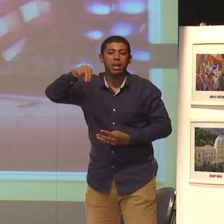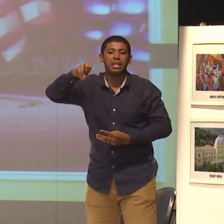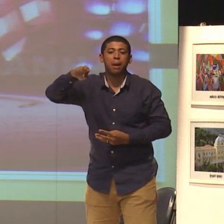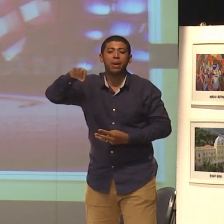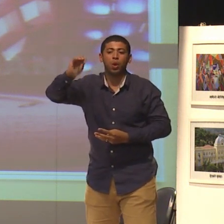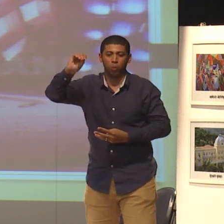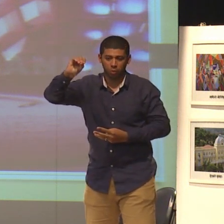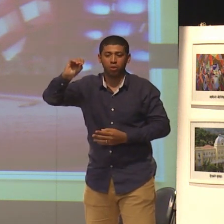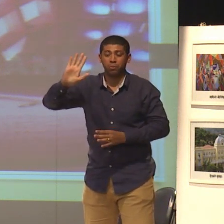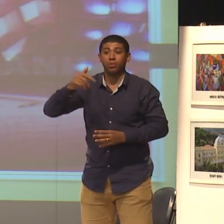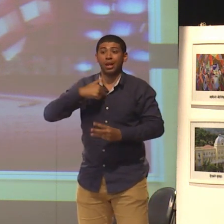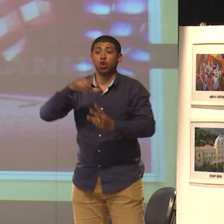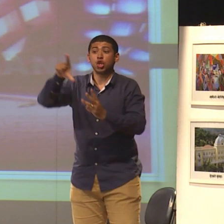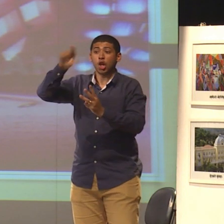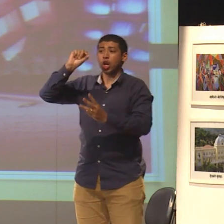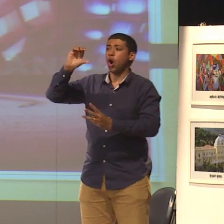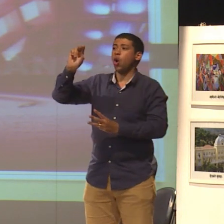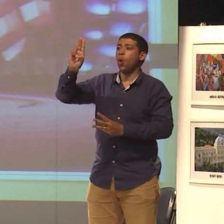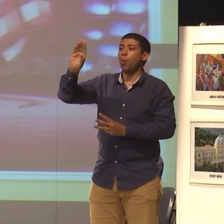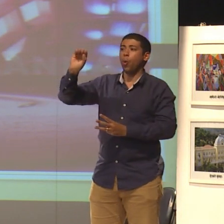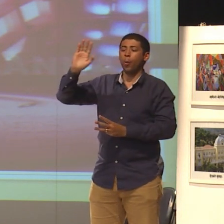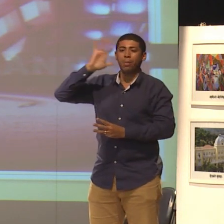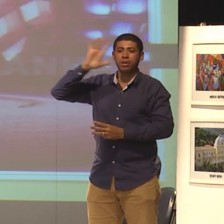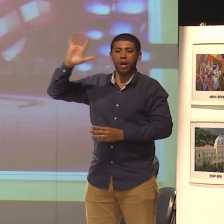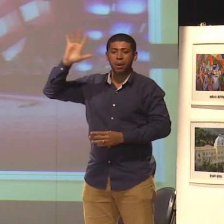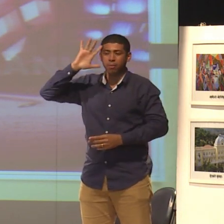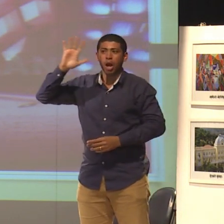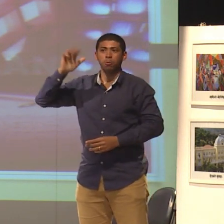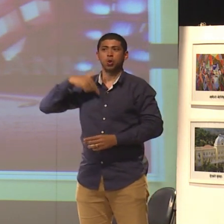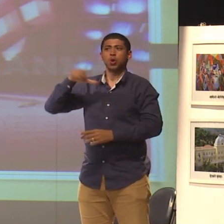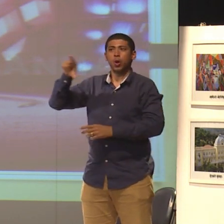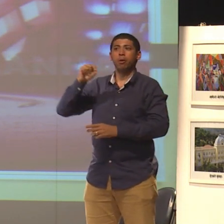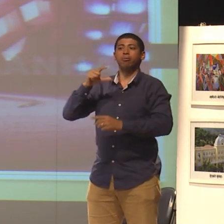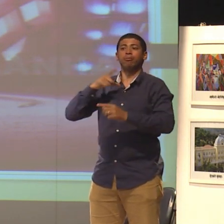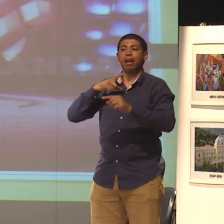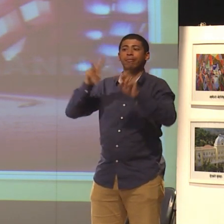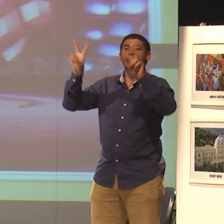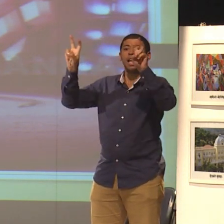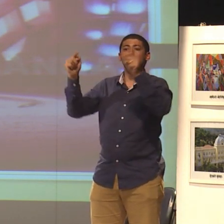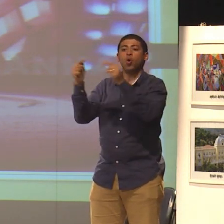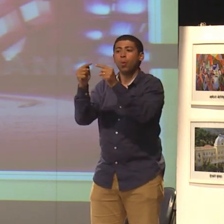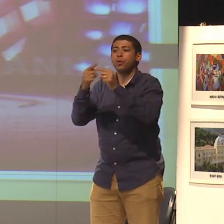e o cubo do pensamento. Na verdade, são cubos. E então eu escolhi o cubo do pensamento,